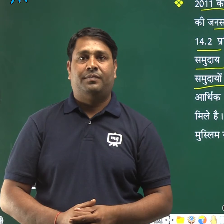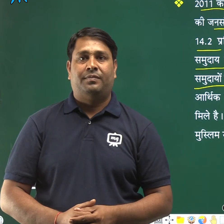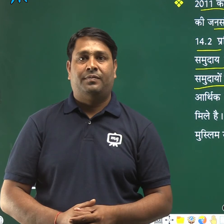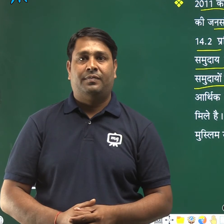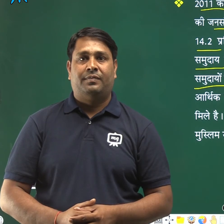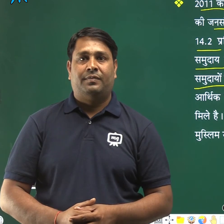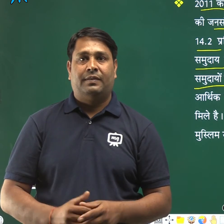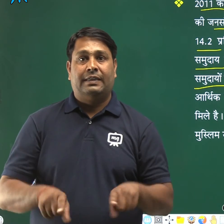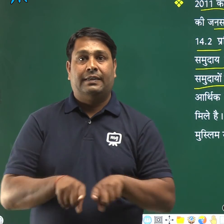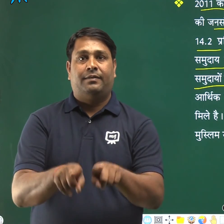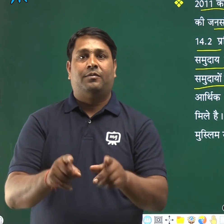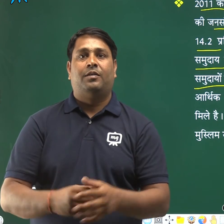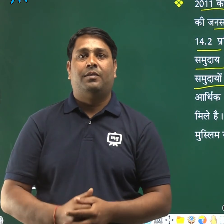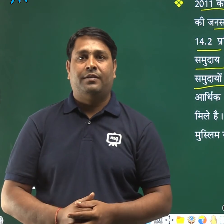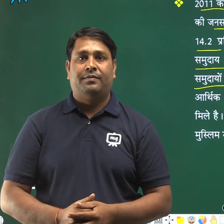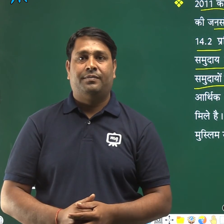मुकाबले उन्हें